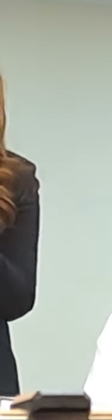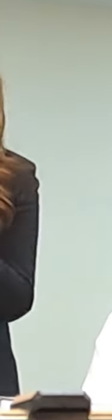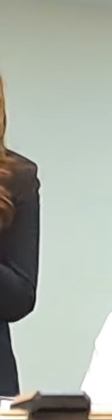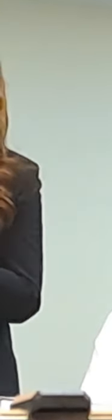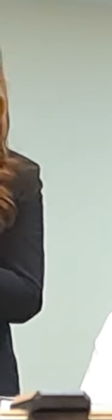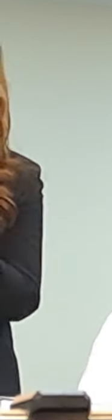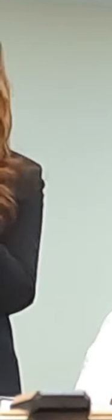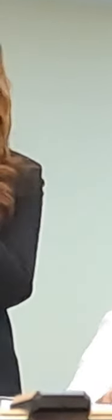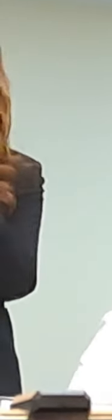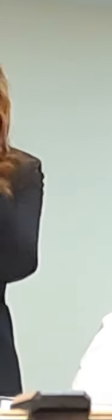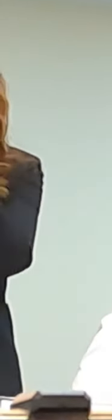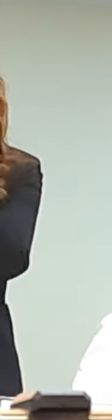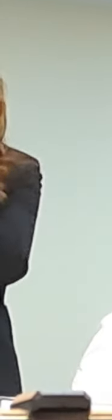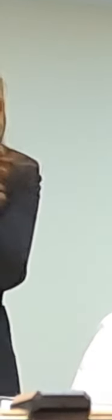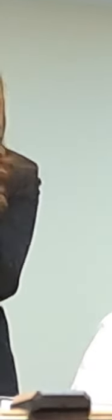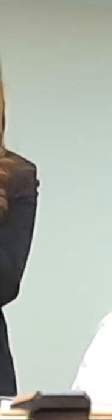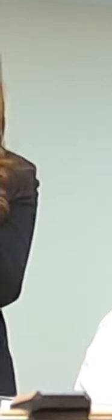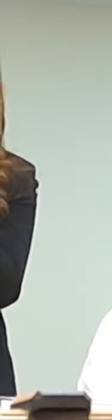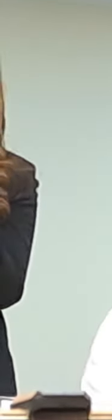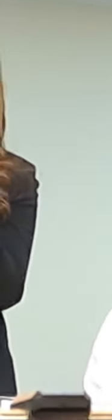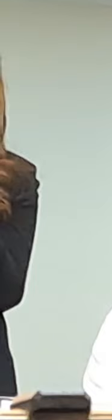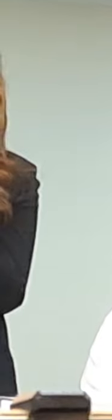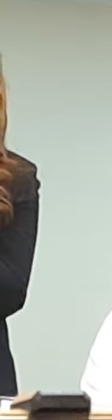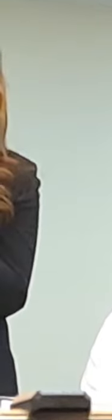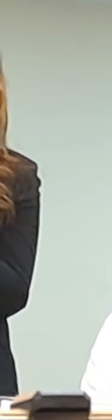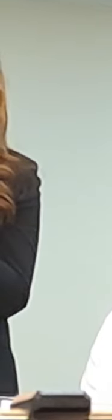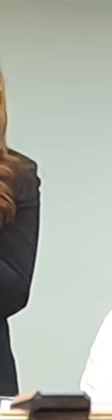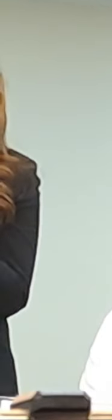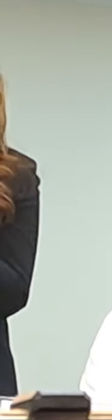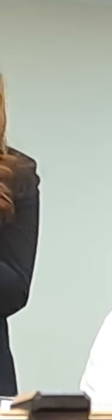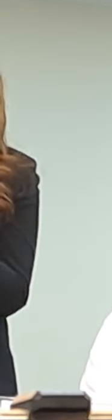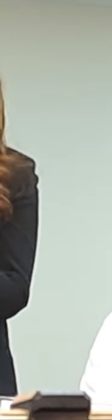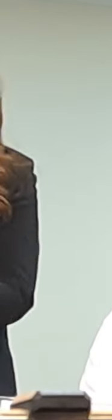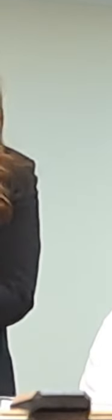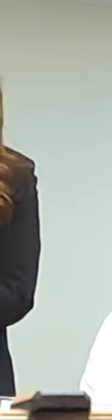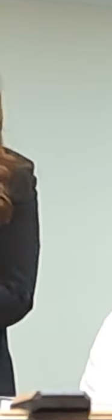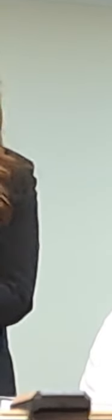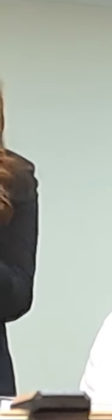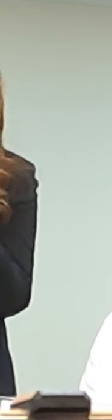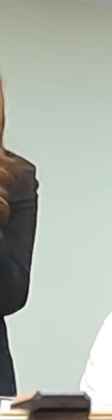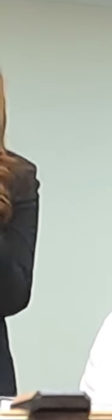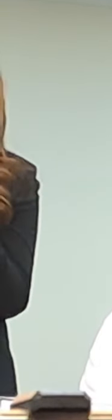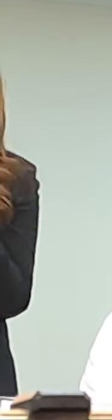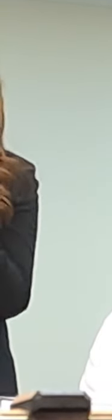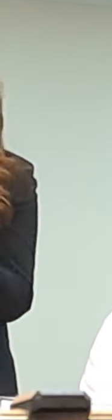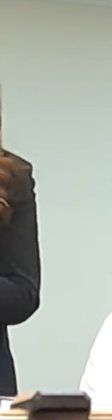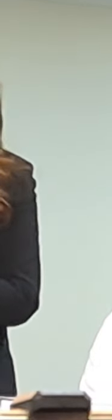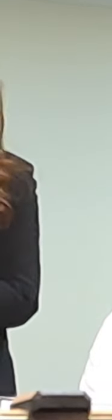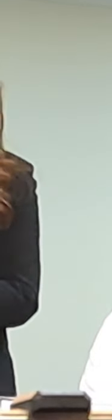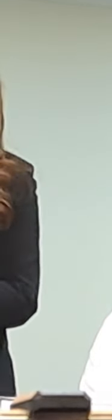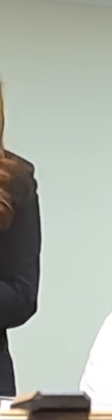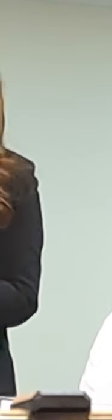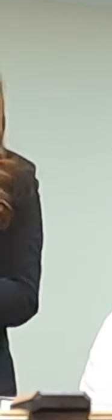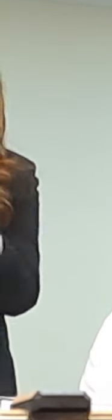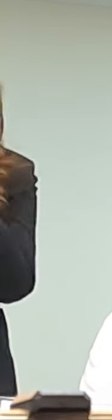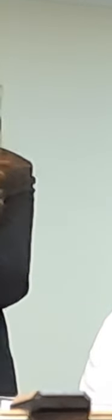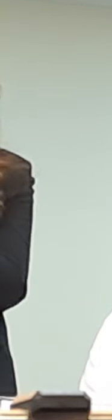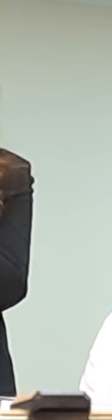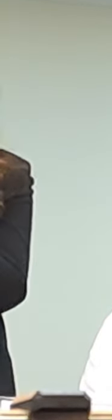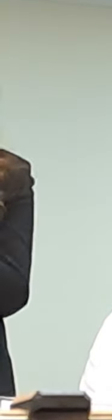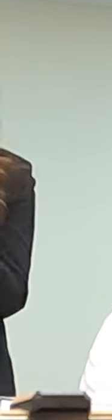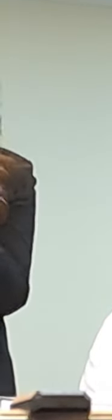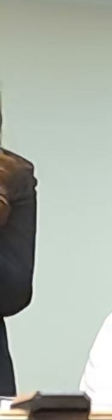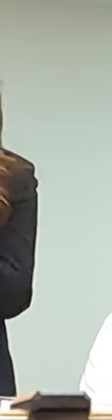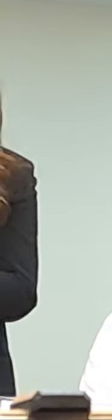dari Toklin bahwa memang tidak ditemukan adanya bahan-bahan atau senyawa yang bersifat racun yang dapat kita asumsikan menjadi sebab